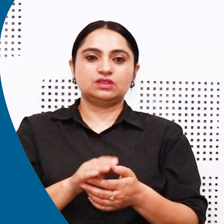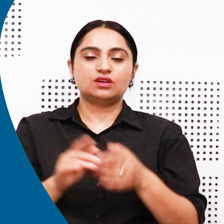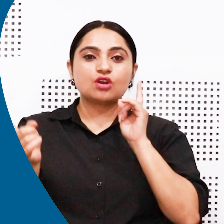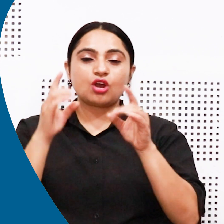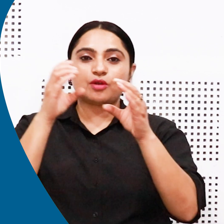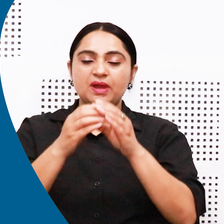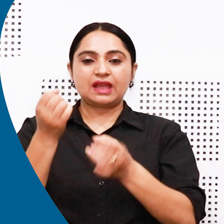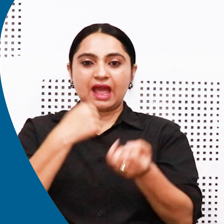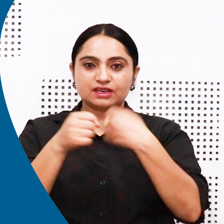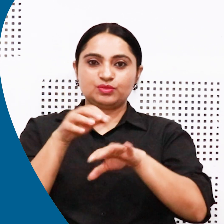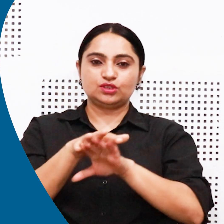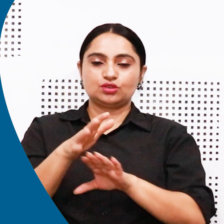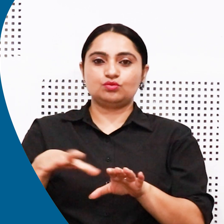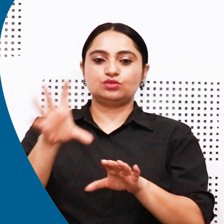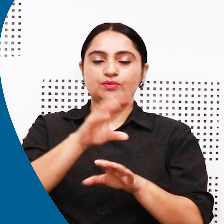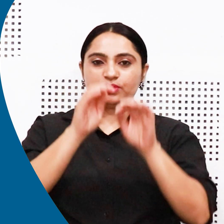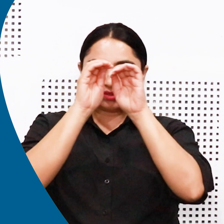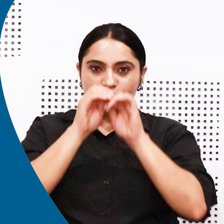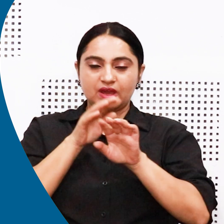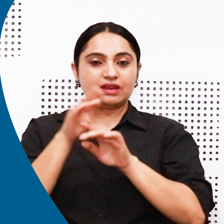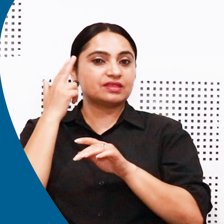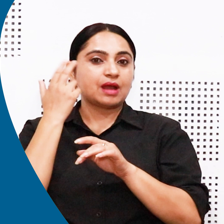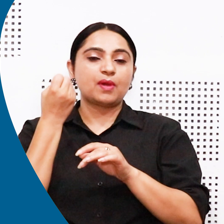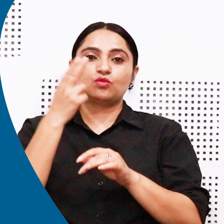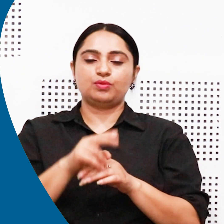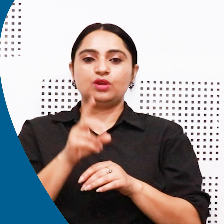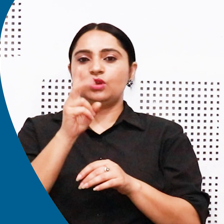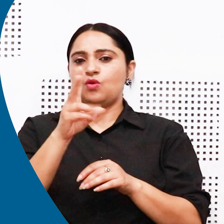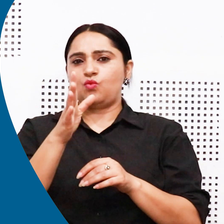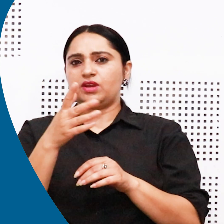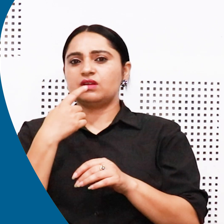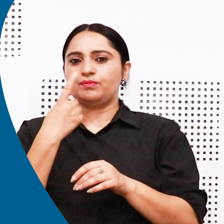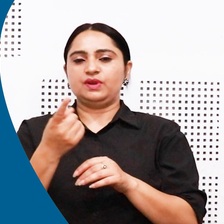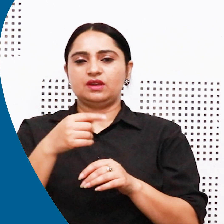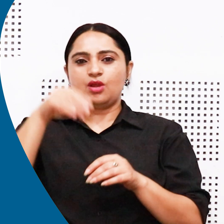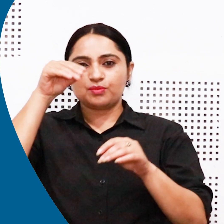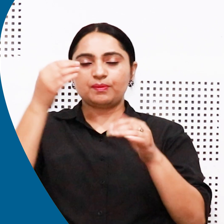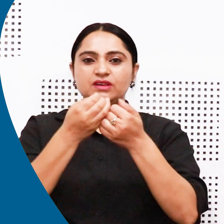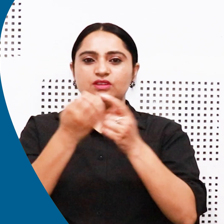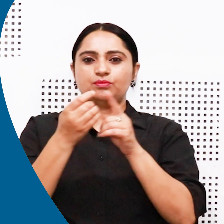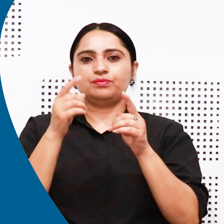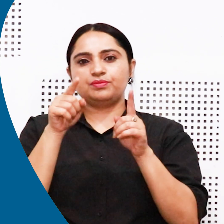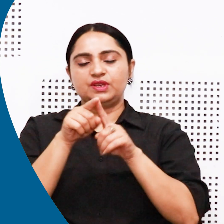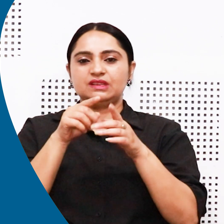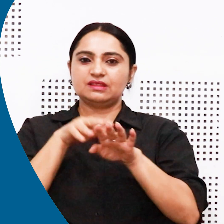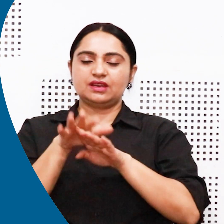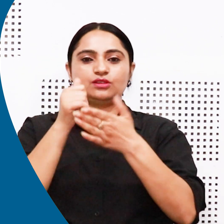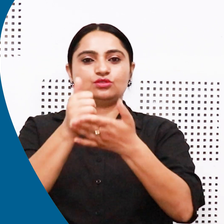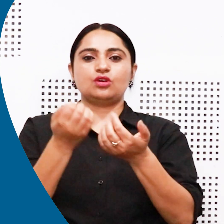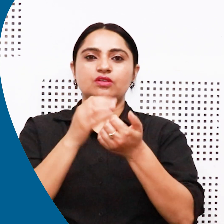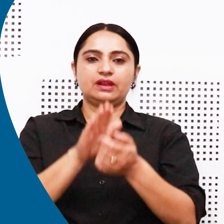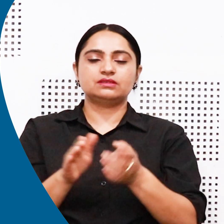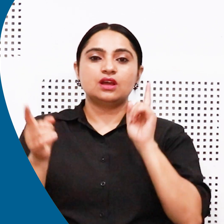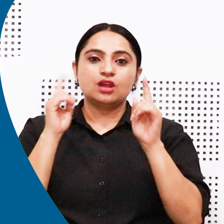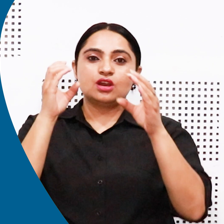नगरपालिकाका गतिविधिहरू सबै सरकारवालाले थाहा पाउनुभयो, त्यो होइन रहेछ भनेर प्रमाणित गर्न पनि यिनले त धेरै मद्दत पुर्याए।